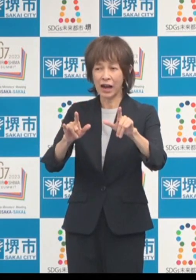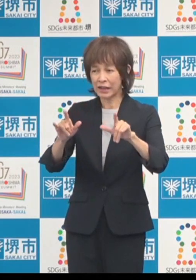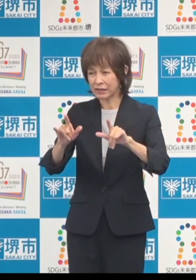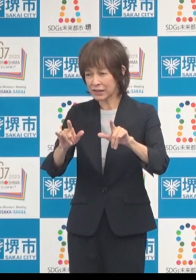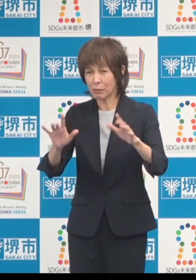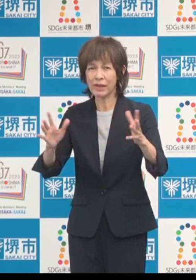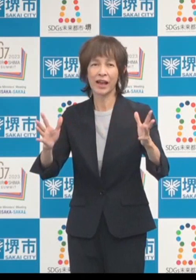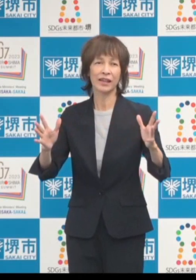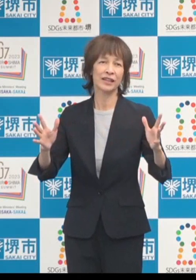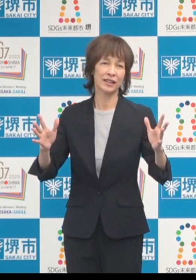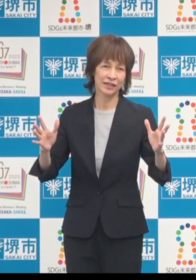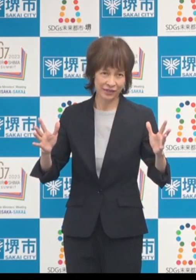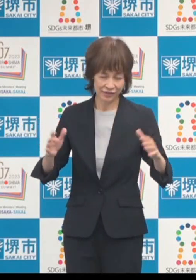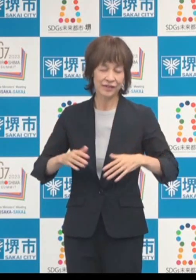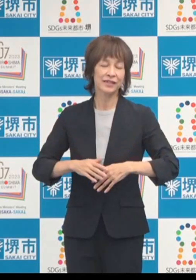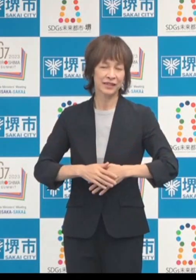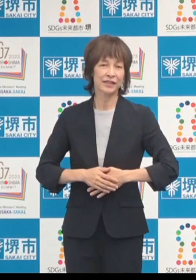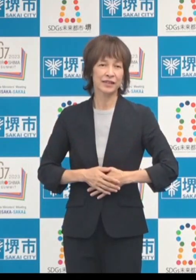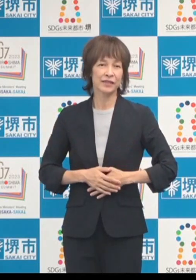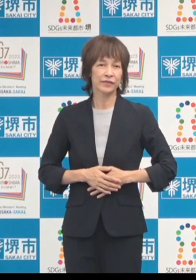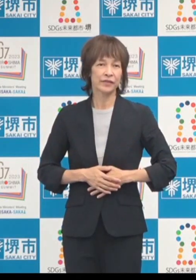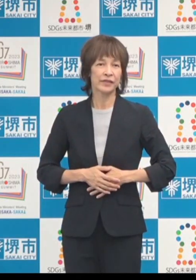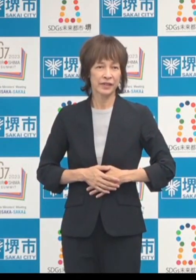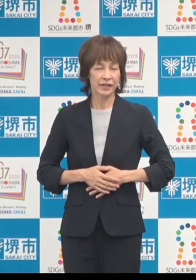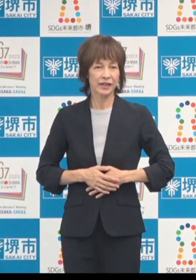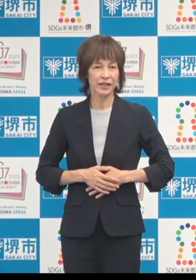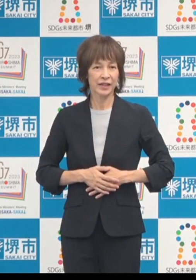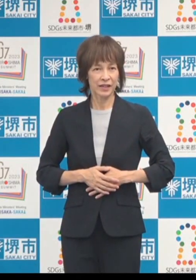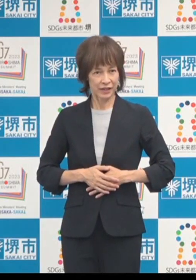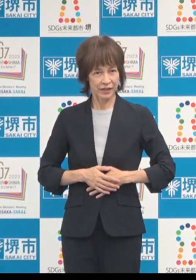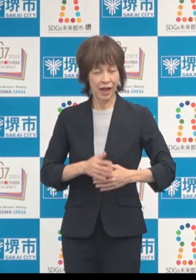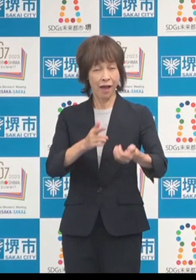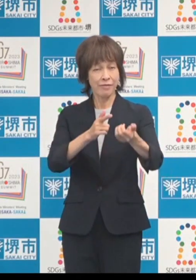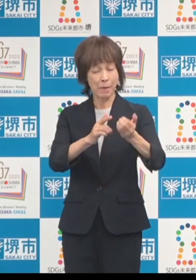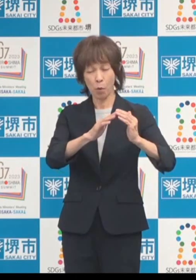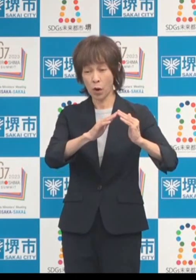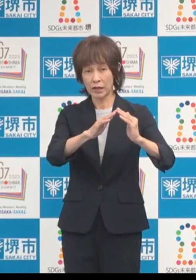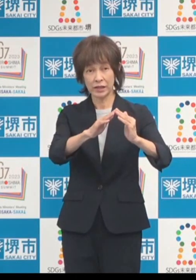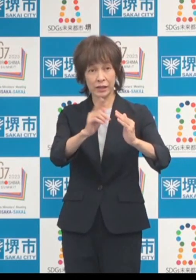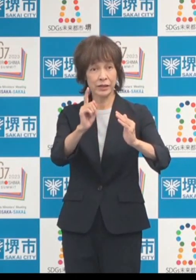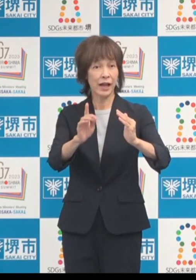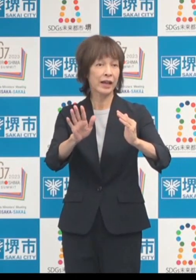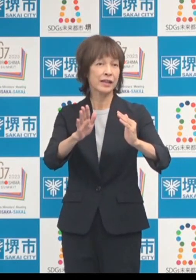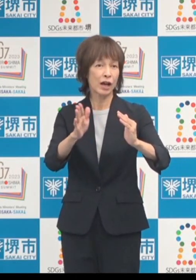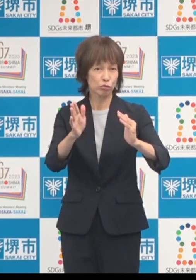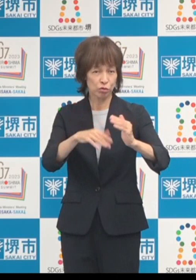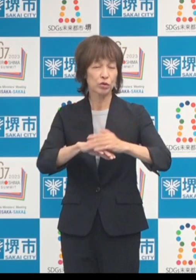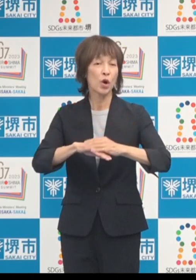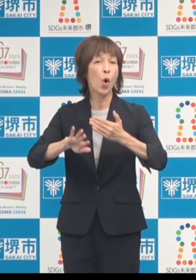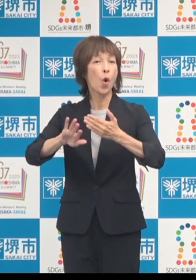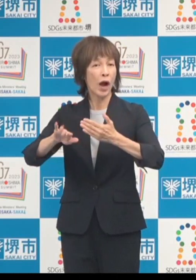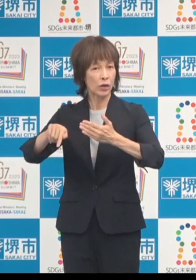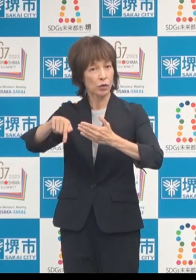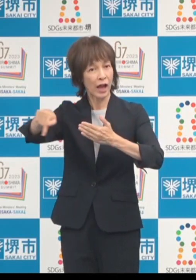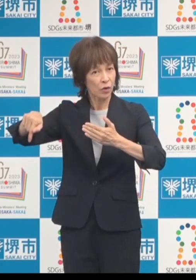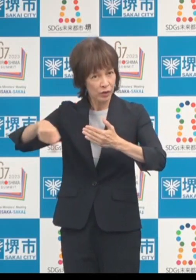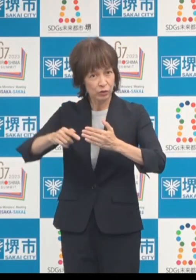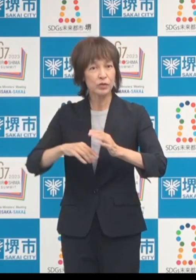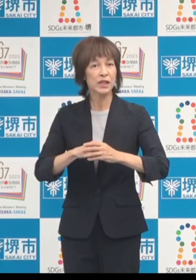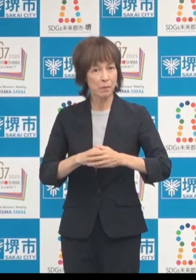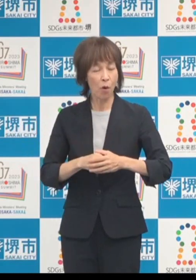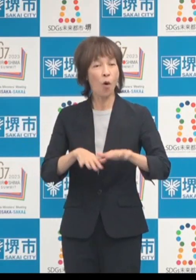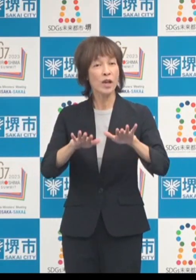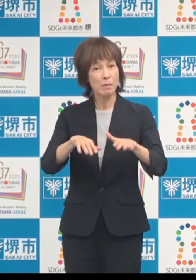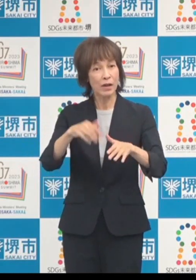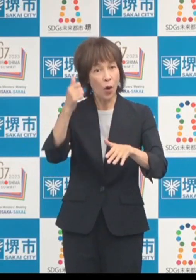ない歴史が多いものですから、この鉄砲鍛冶屋敷だけでなく看護依頼についてもぜひ今のいただいたご指摘も